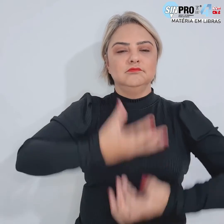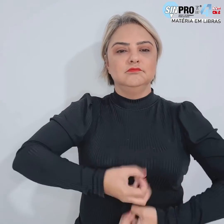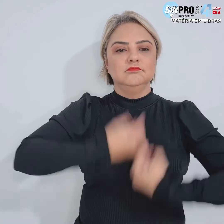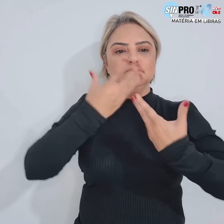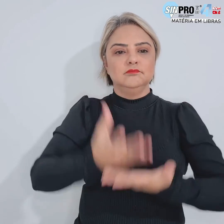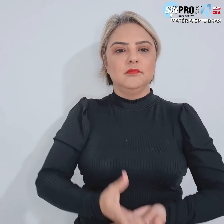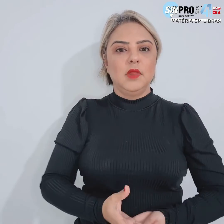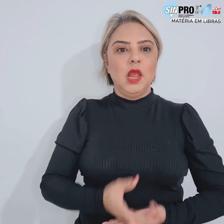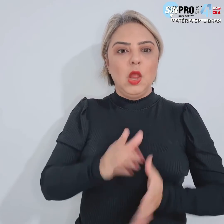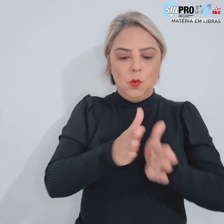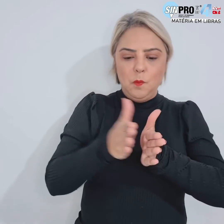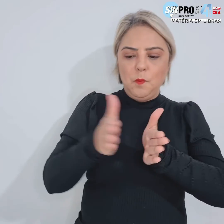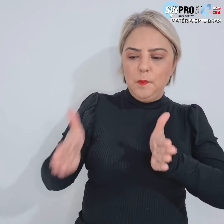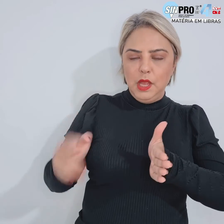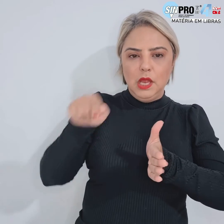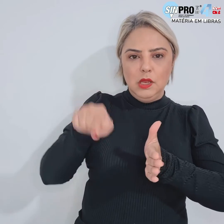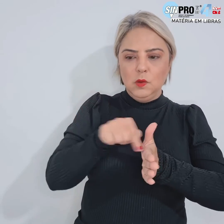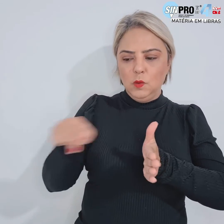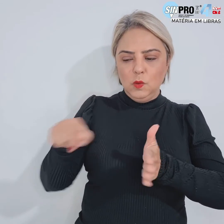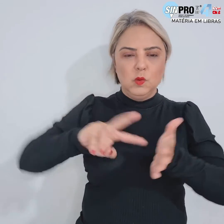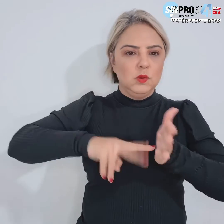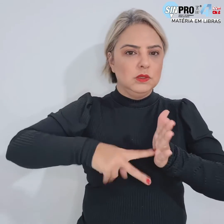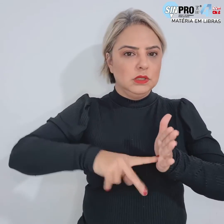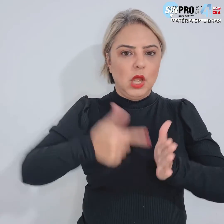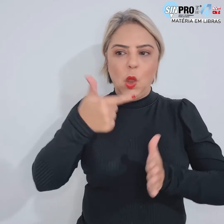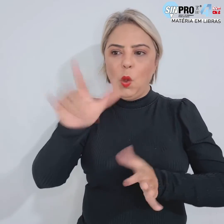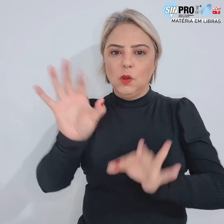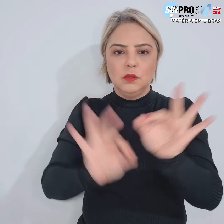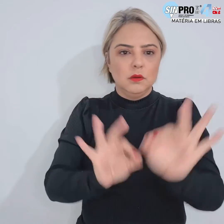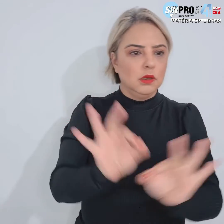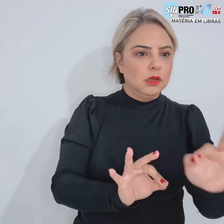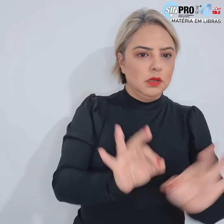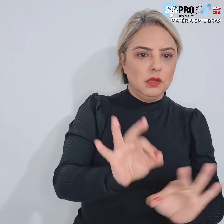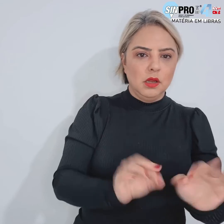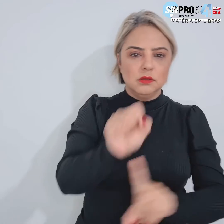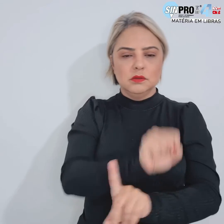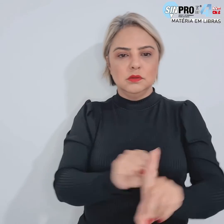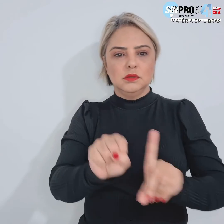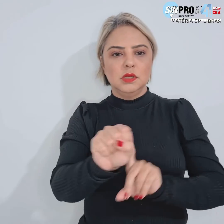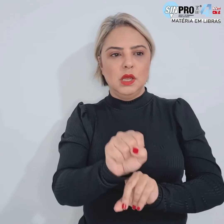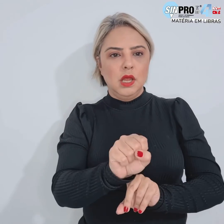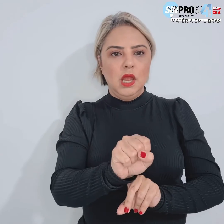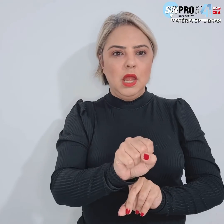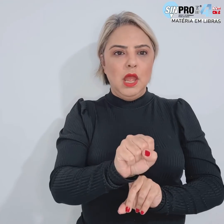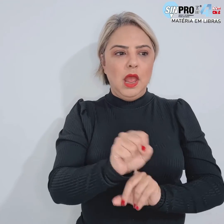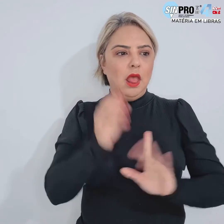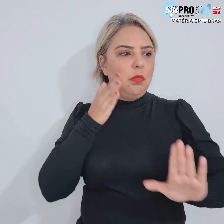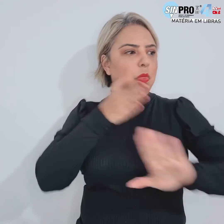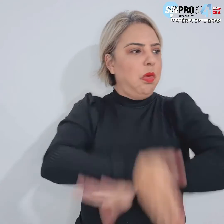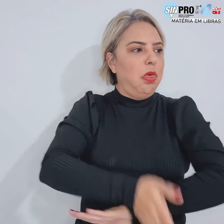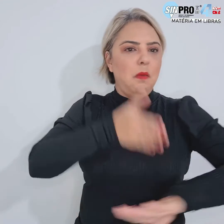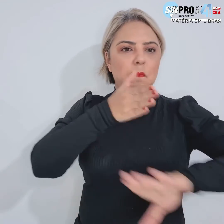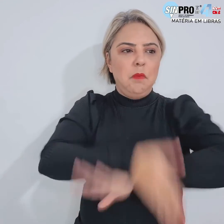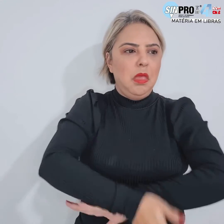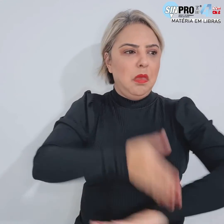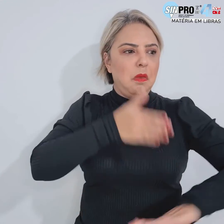expressão, numa época em que os sindicatos e outras organizações sociais eram invadidos,